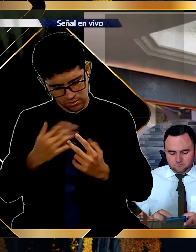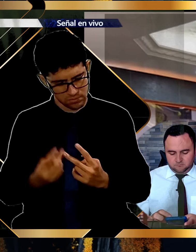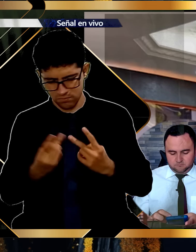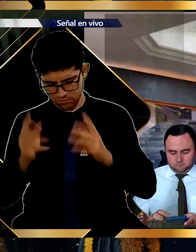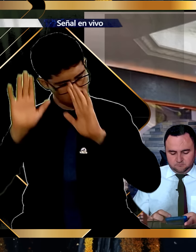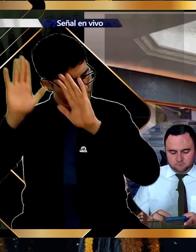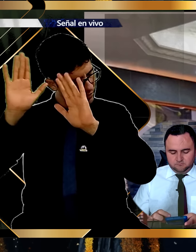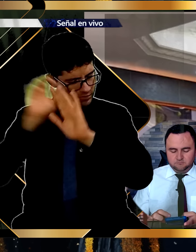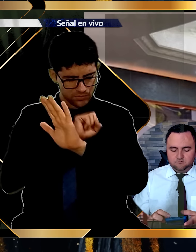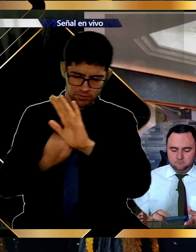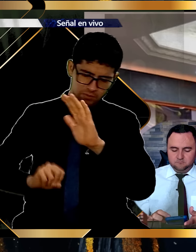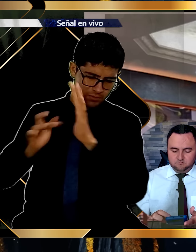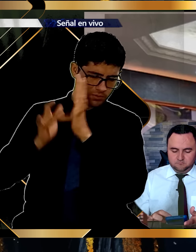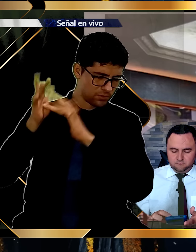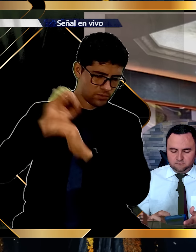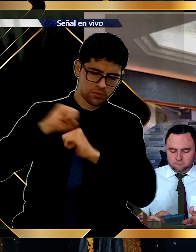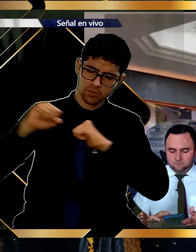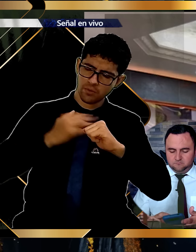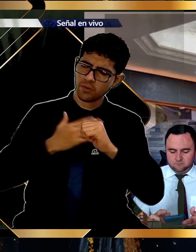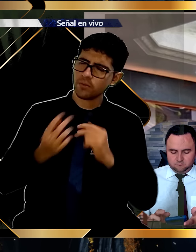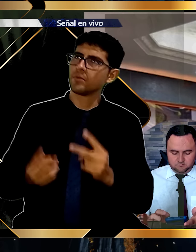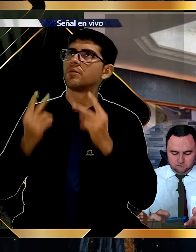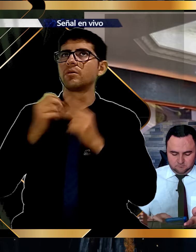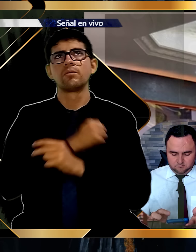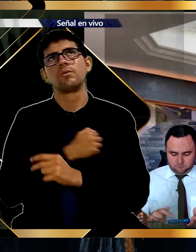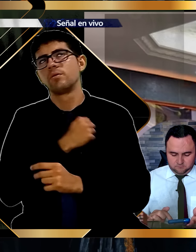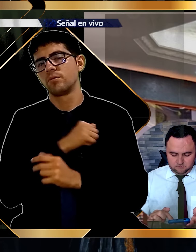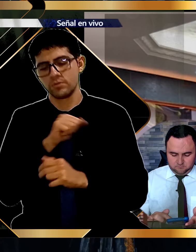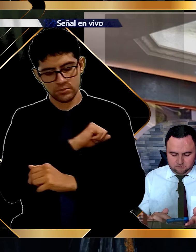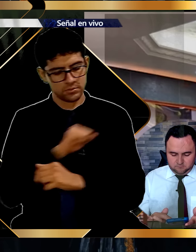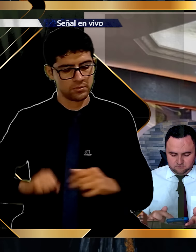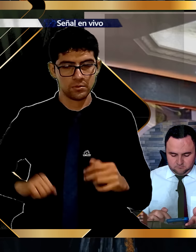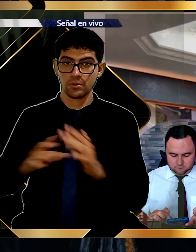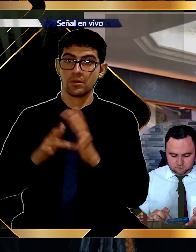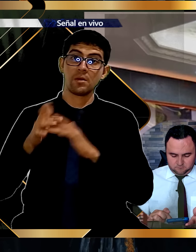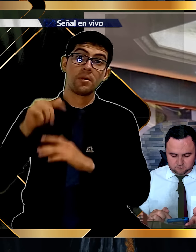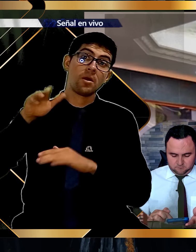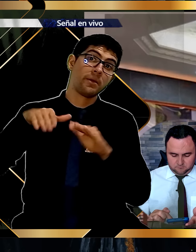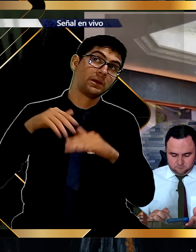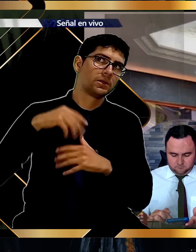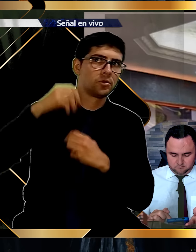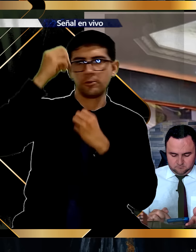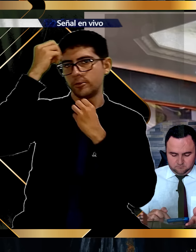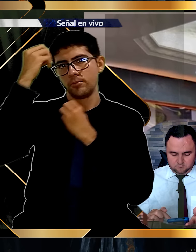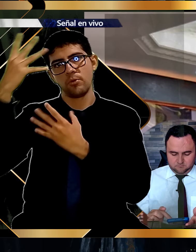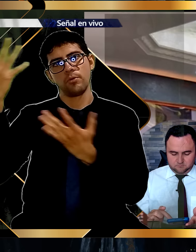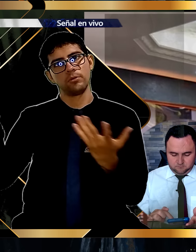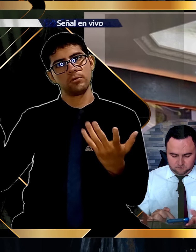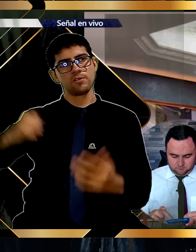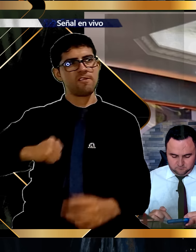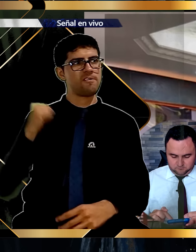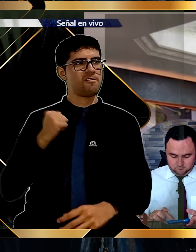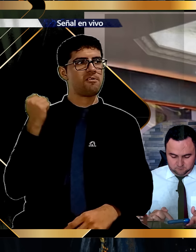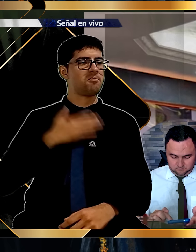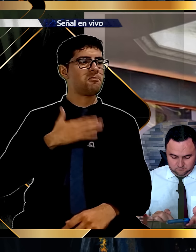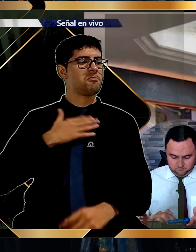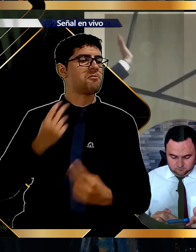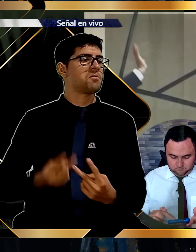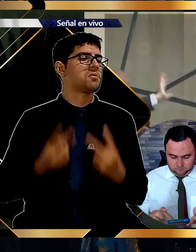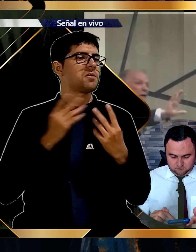demás. El problema es que nosotros somos rebeldes y queremos llevar mi propia vida, mi propio plan, mi